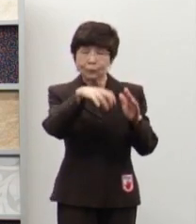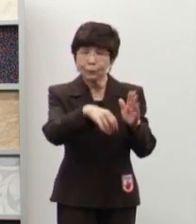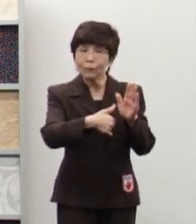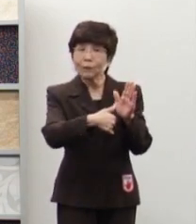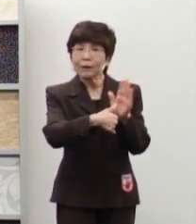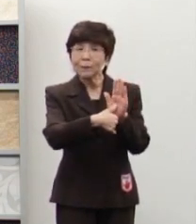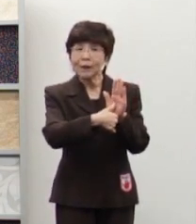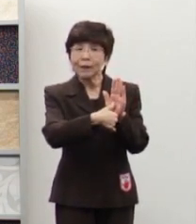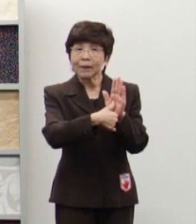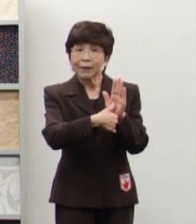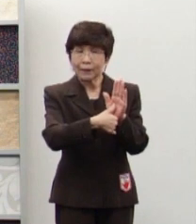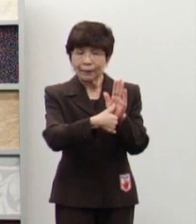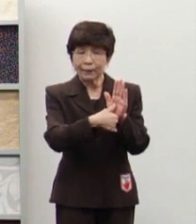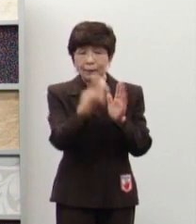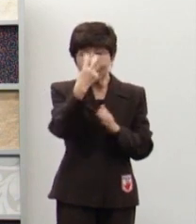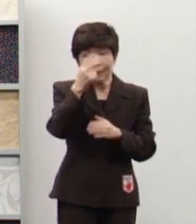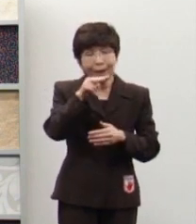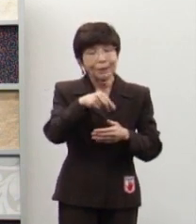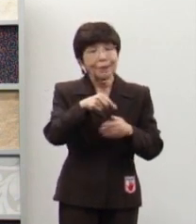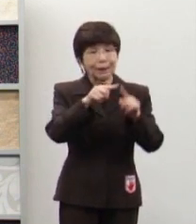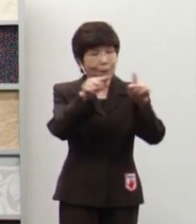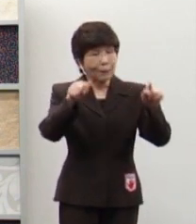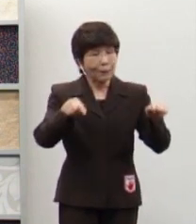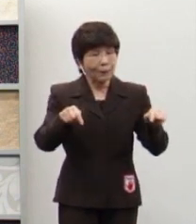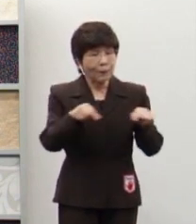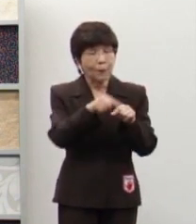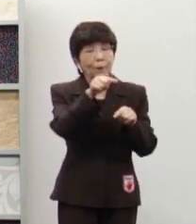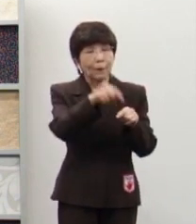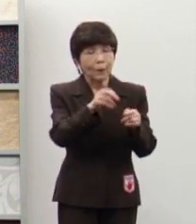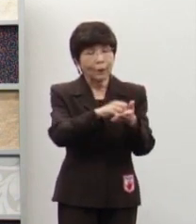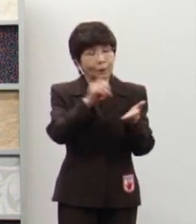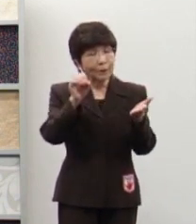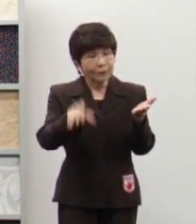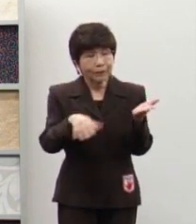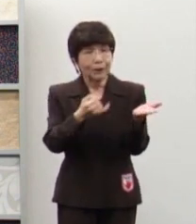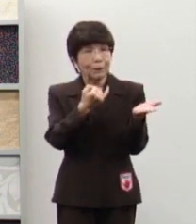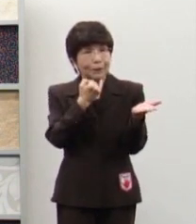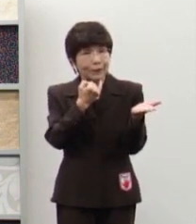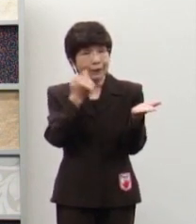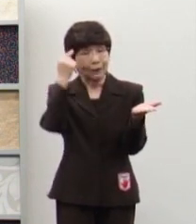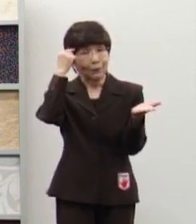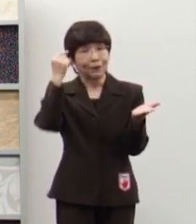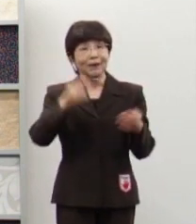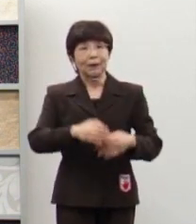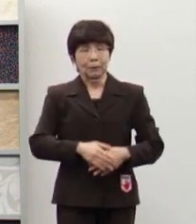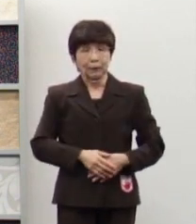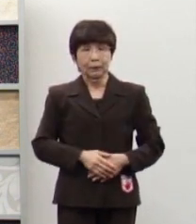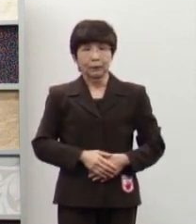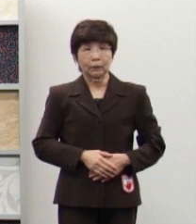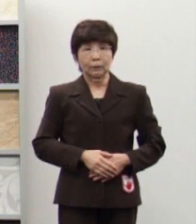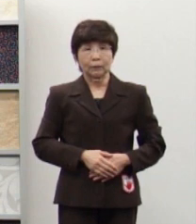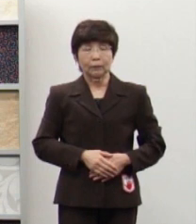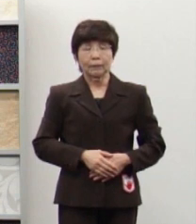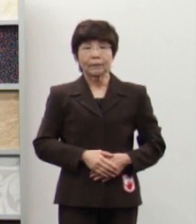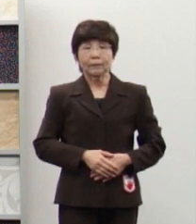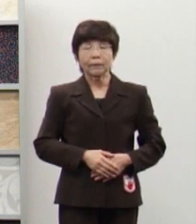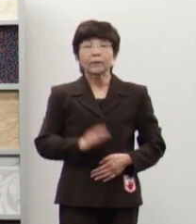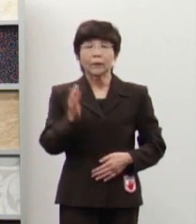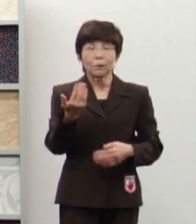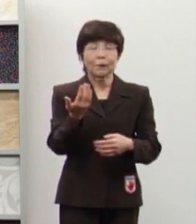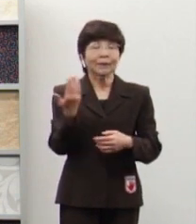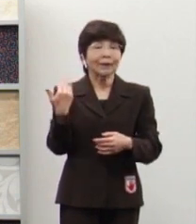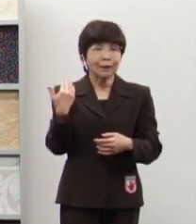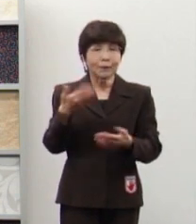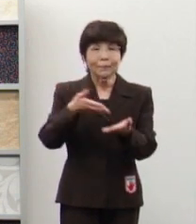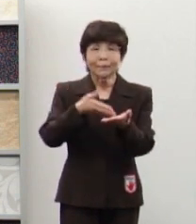名簿の入店管理簿の作成というものは、こういう場合はなしでよかろうと考えております。他方で、先ほど申し上げましたグリーンパス